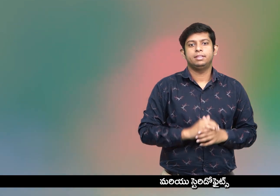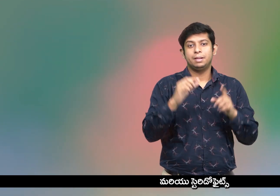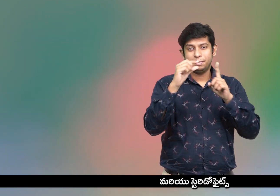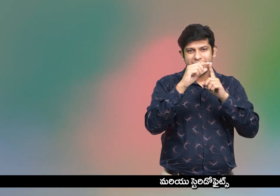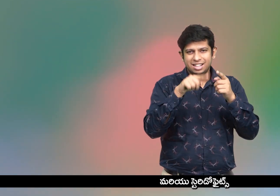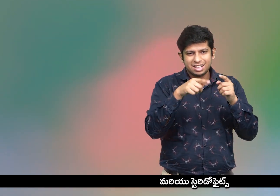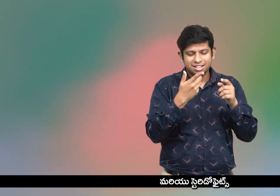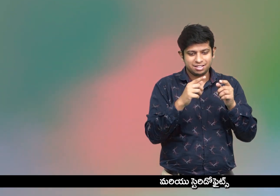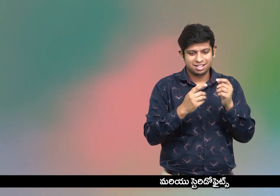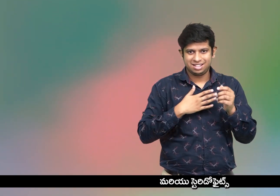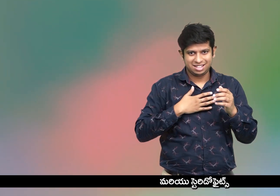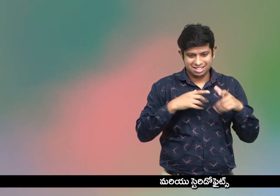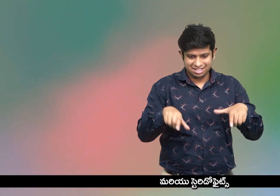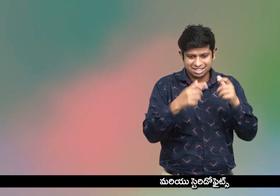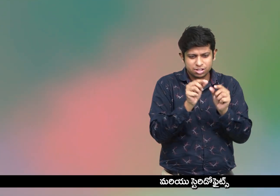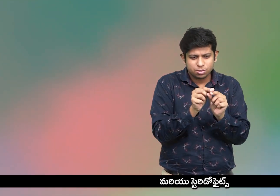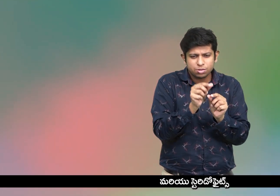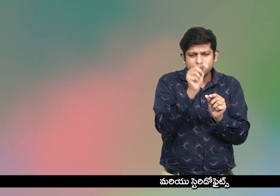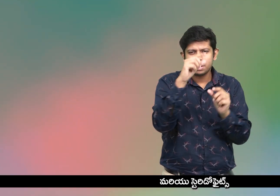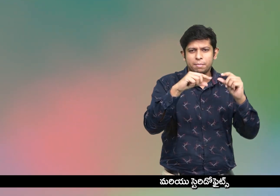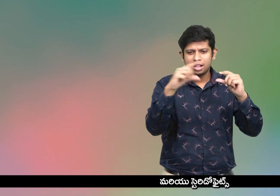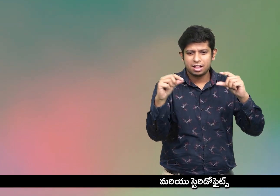మరియు స్టెరిడోఫైట్స్గా.